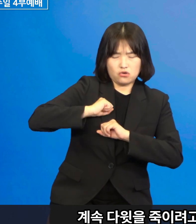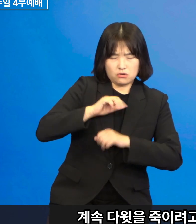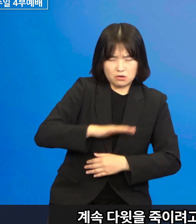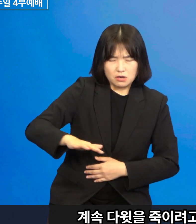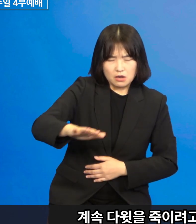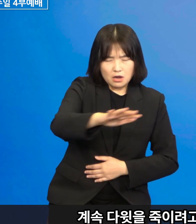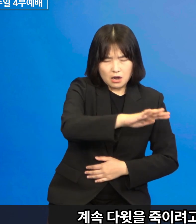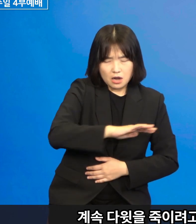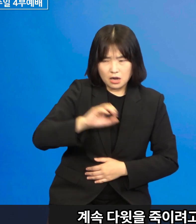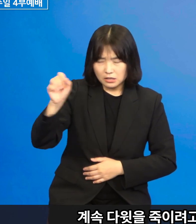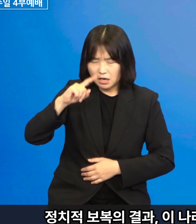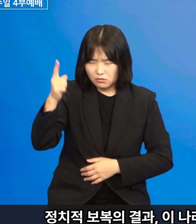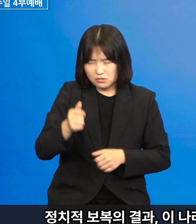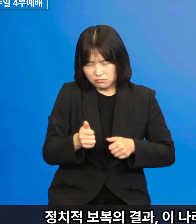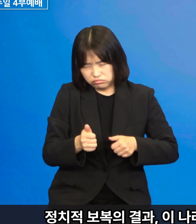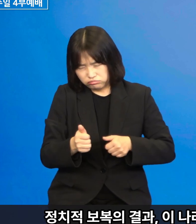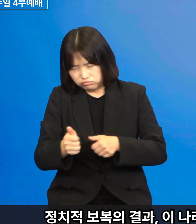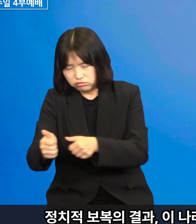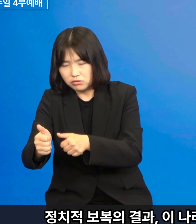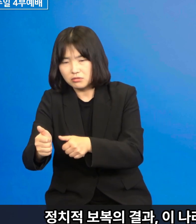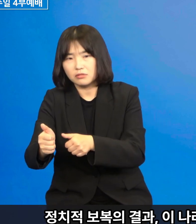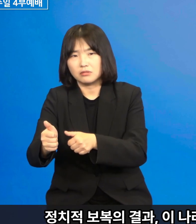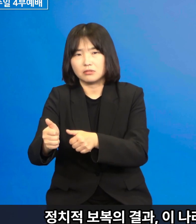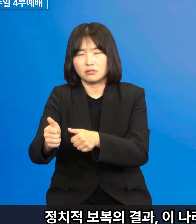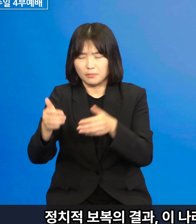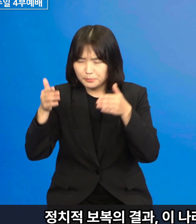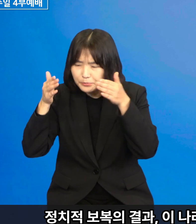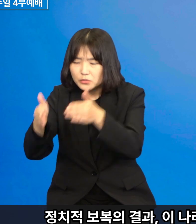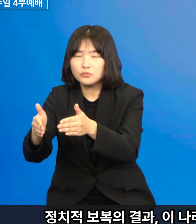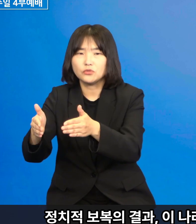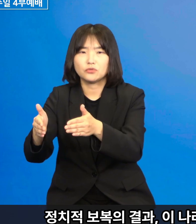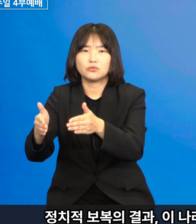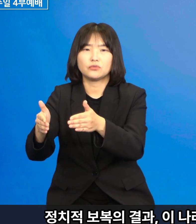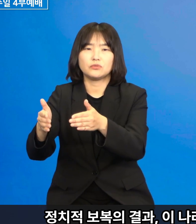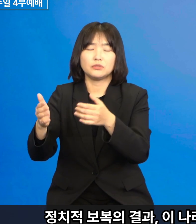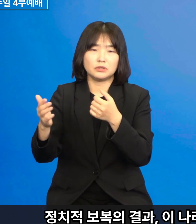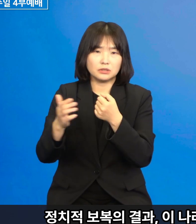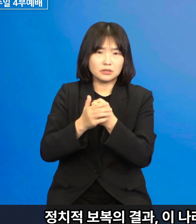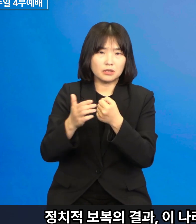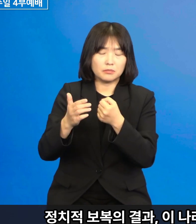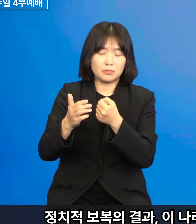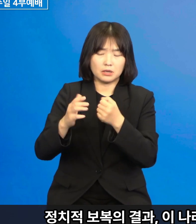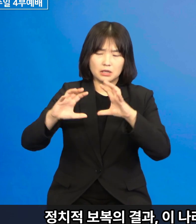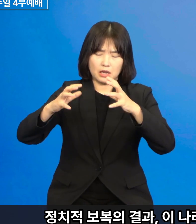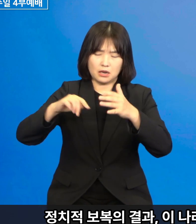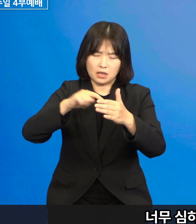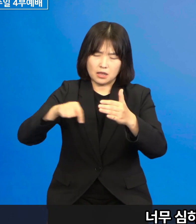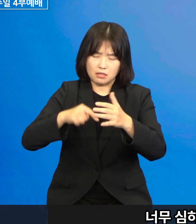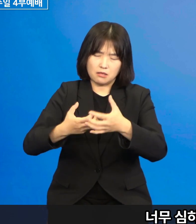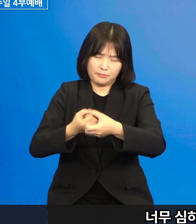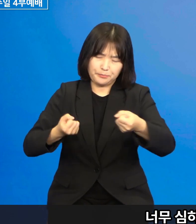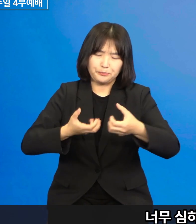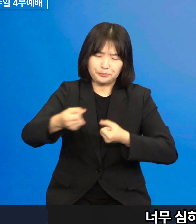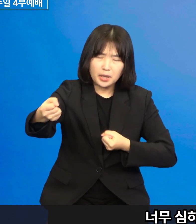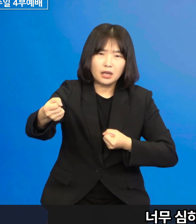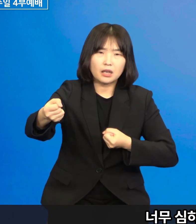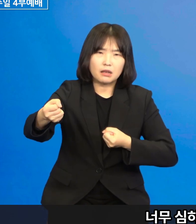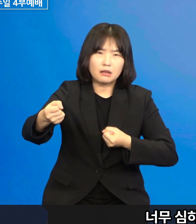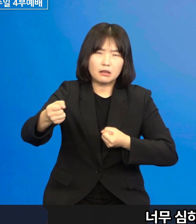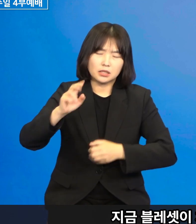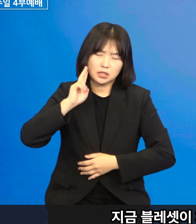죽이려고 거기에 에너지를 쏟았어요. 정치적 보복의 결과 이 나라가 내부적으로 다 무너진 거예요. 너무 심하게